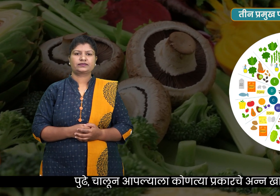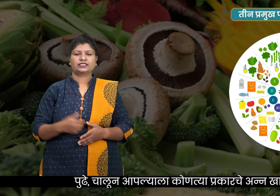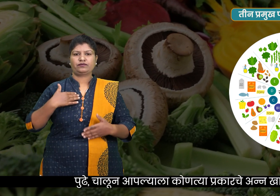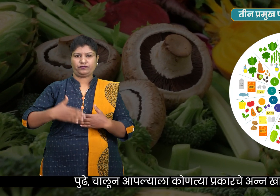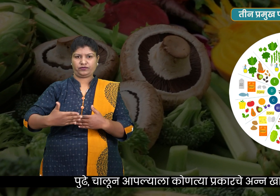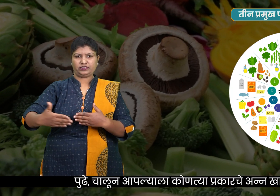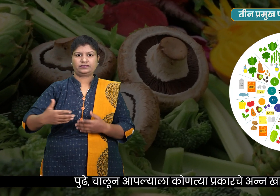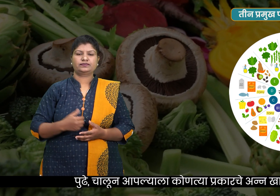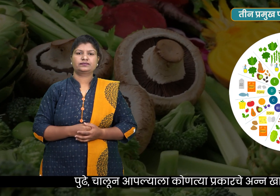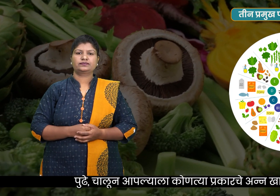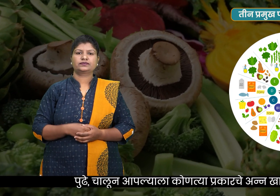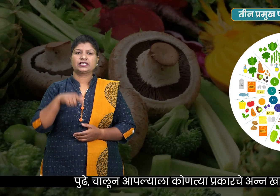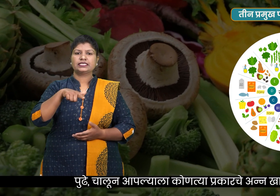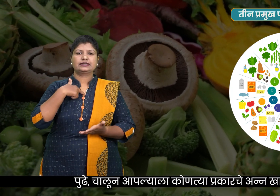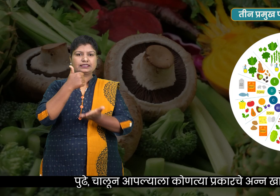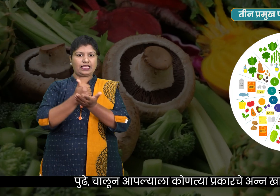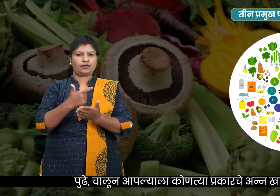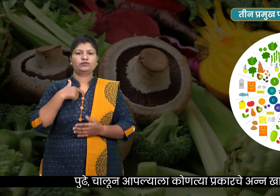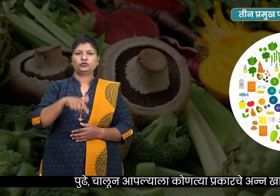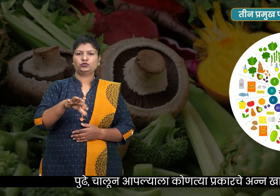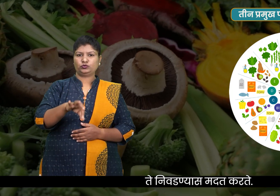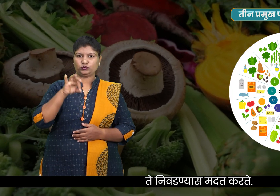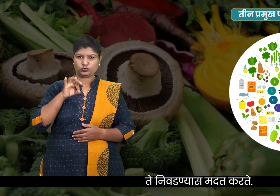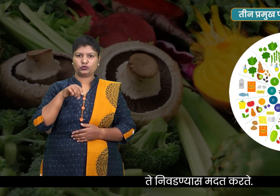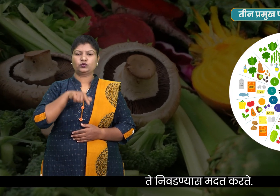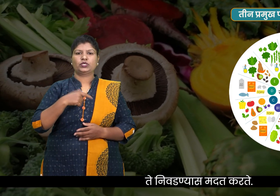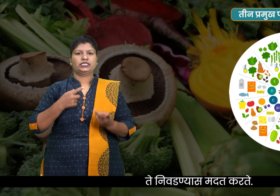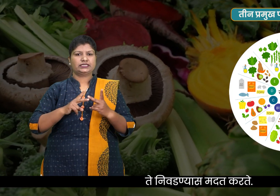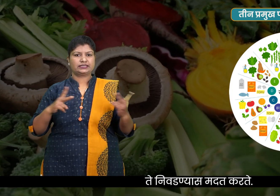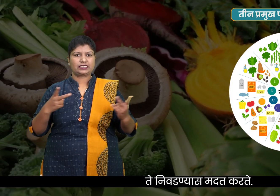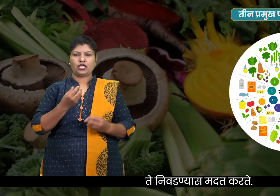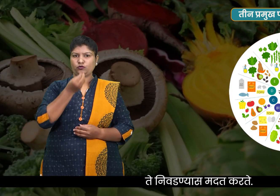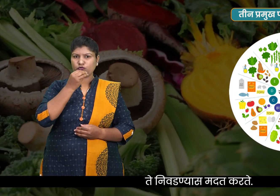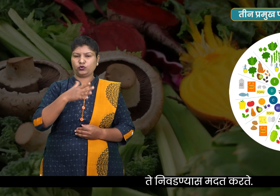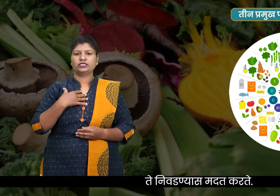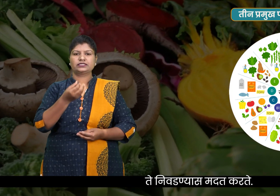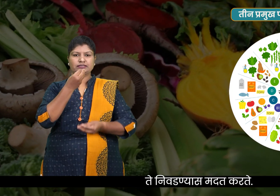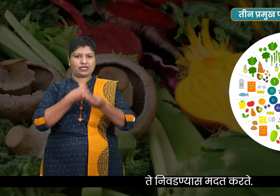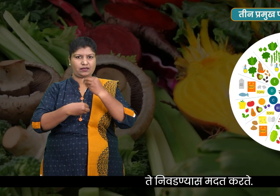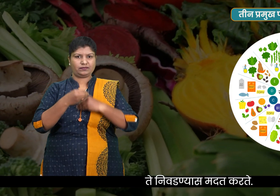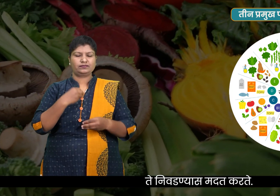पुढे चालून आपल्याला कोणत्याही प्रकारचे अन्न खावयाचे आहे ते निवडण्यास मदत करते.